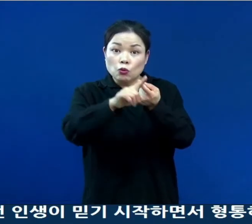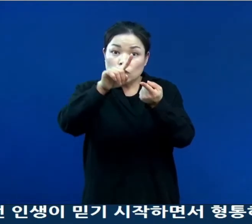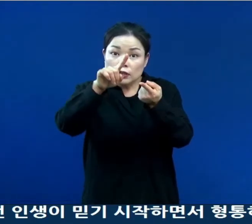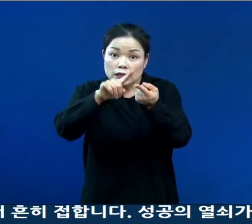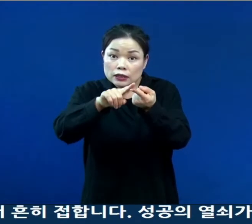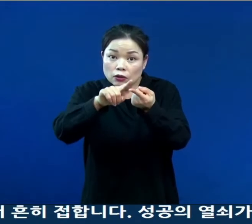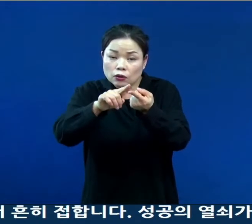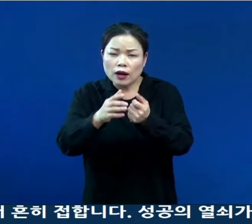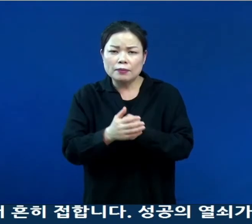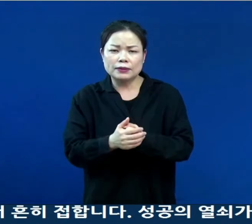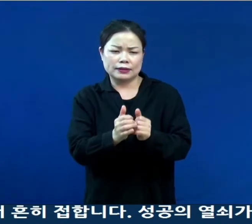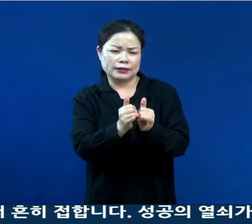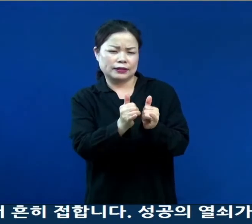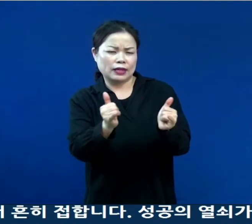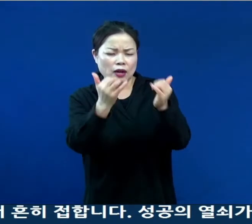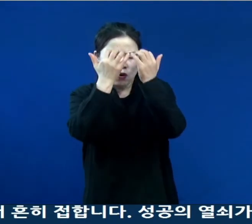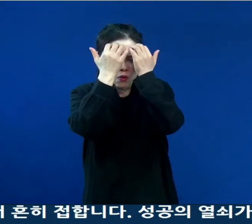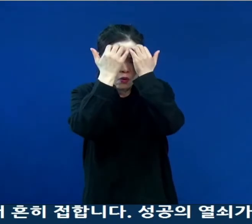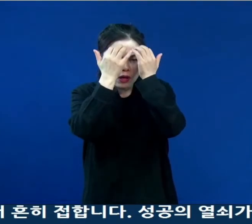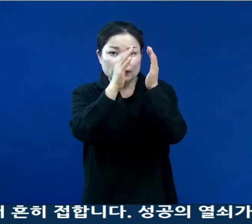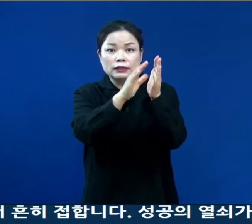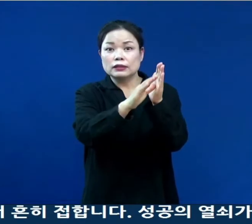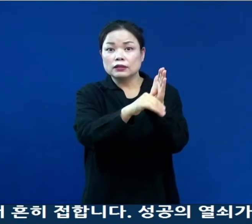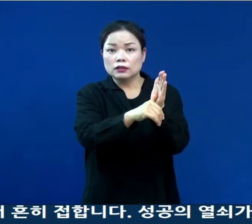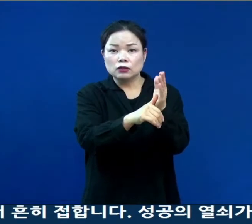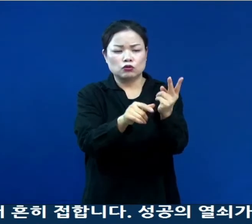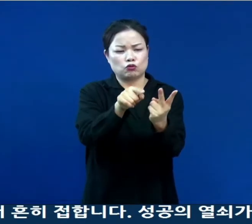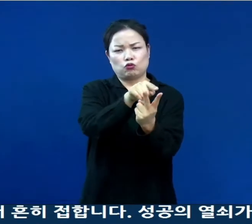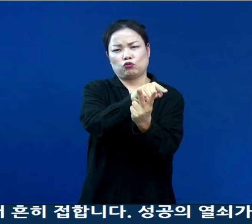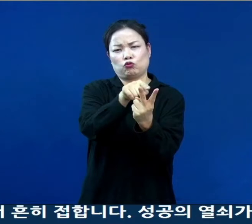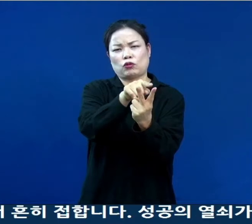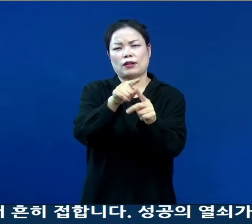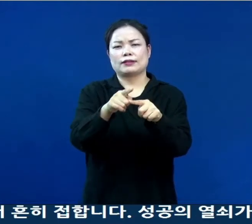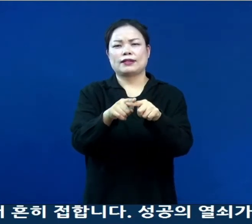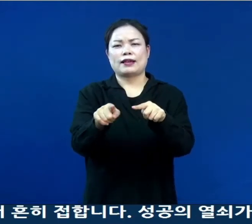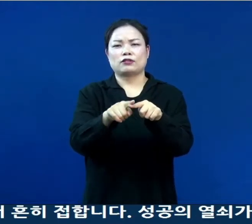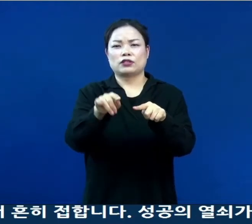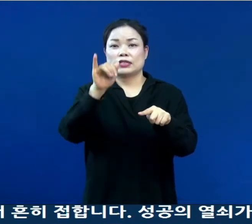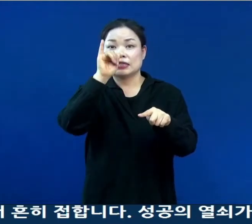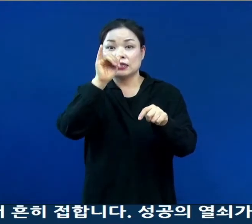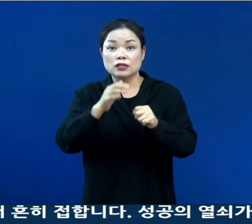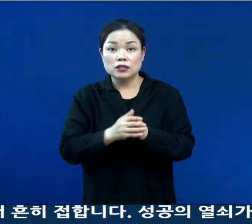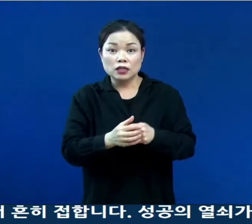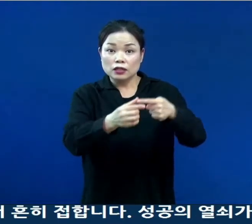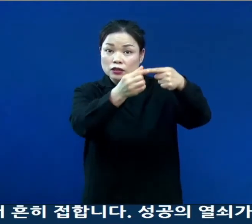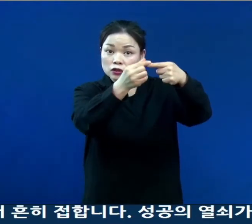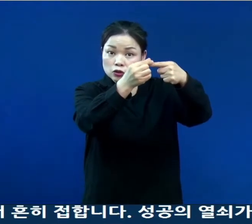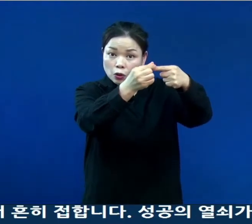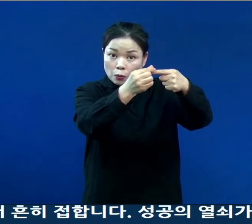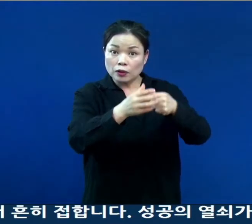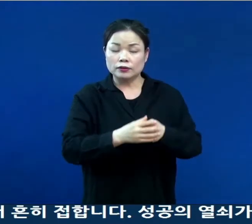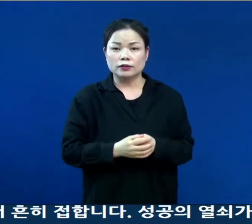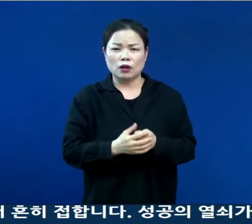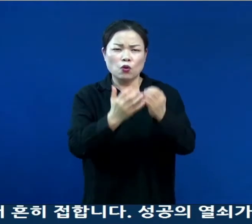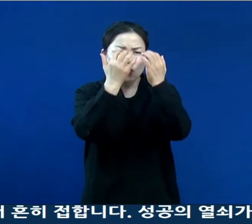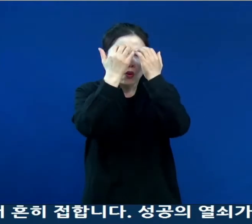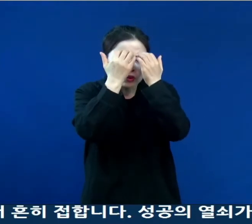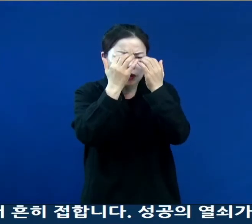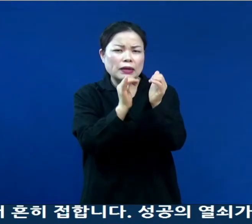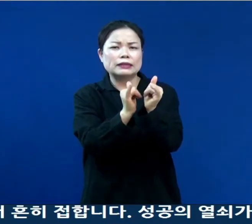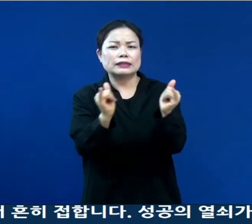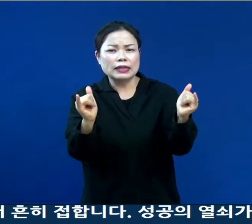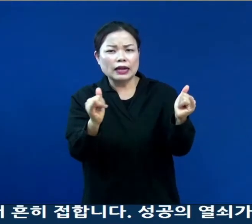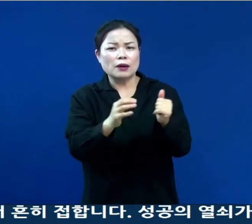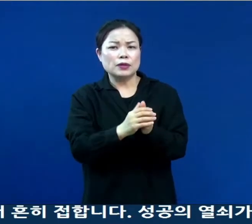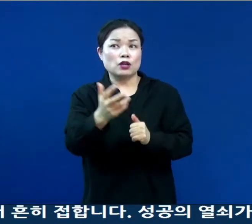논리대로라면 사람이 고난을 받을 때 두 가지의 해석이 가능합니다. 첫 번째는 고난받는